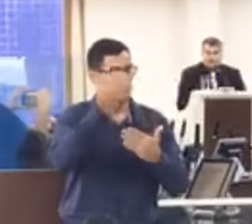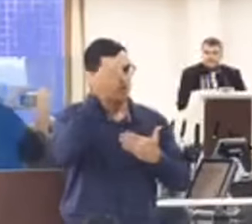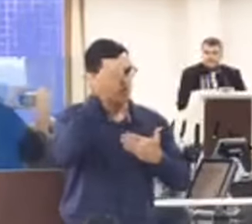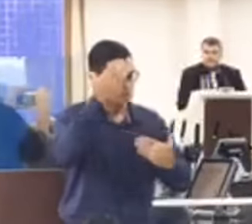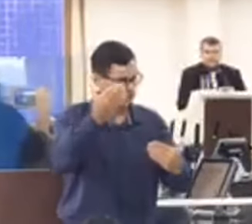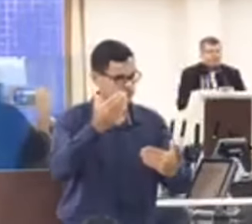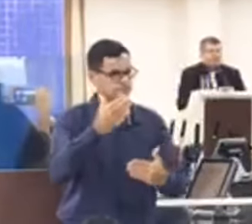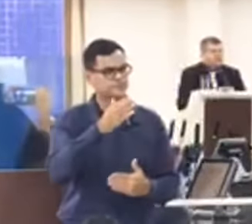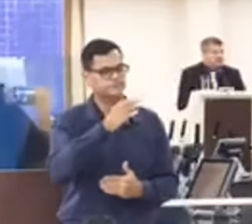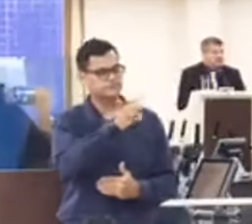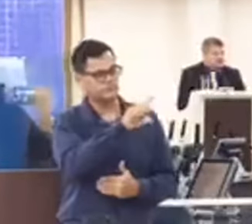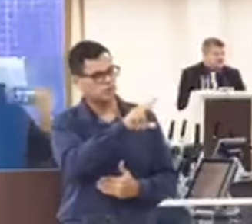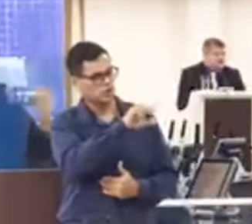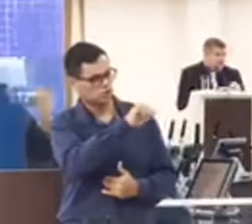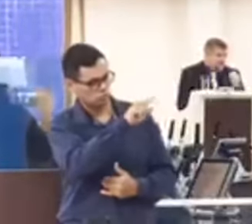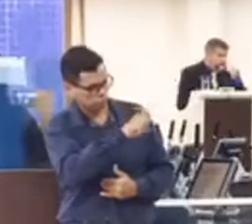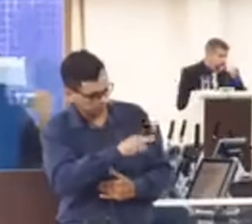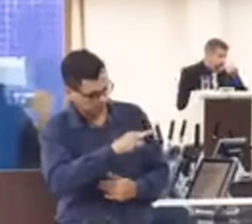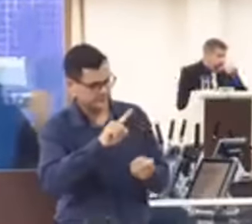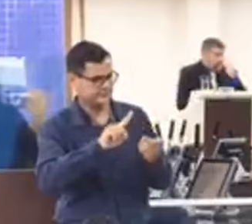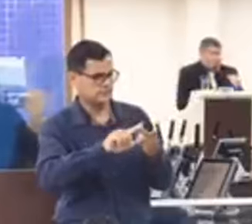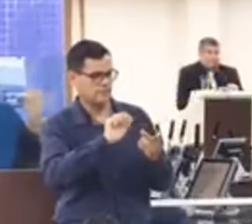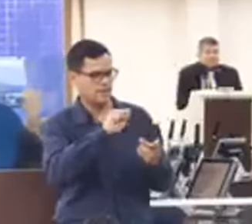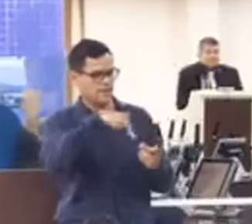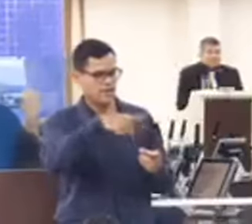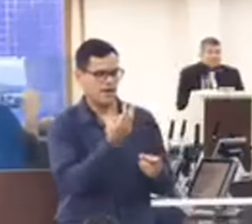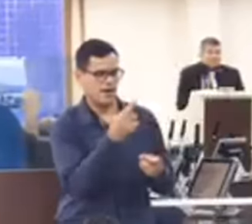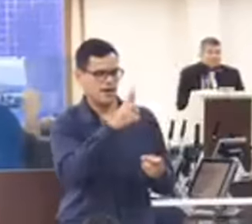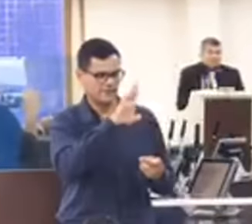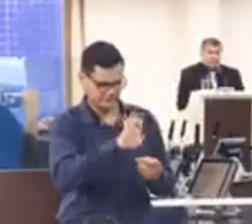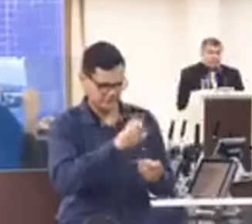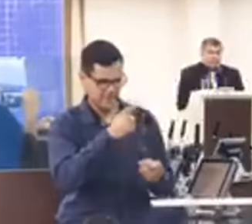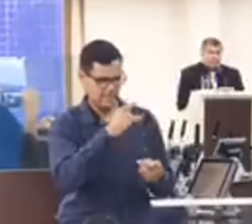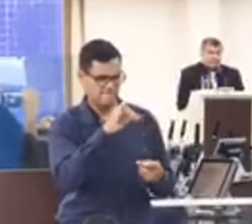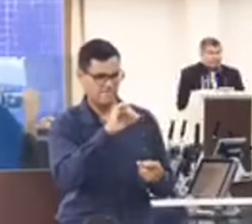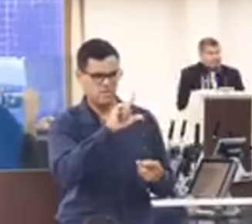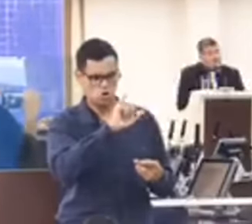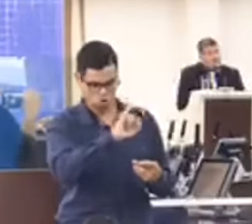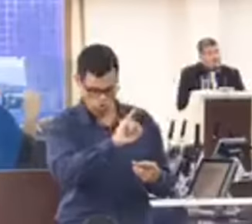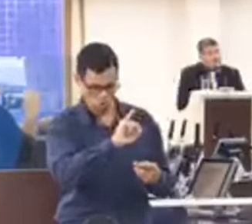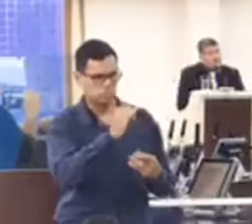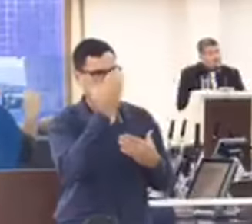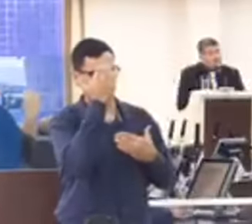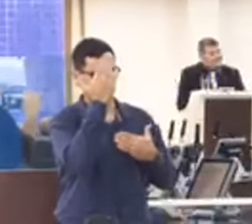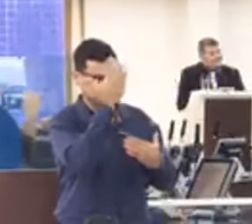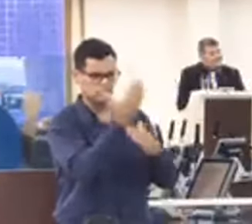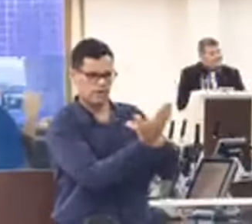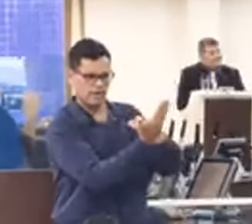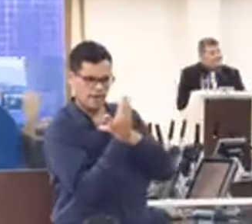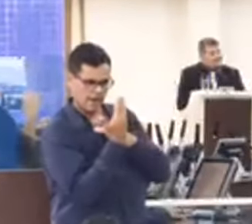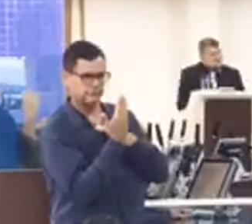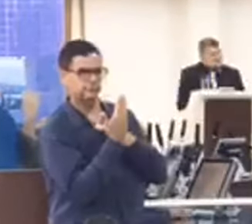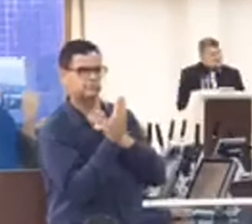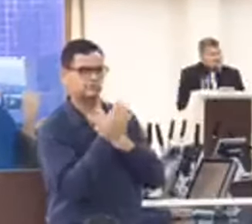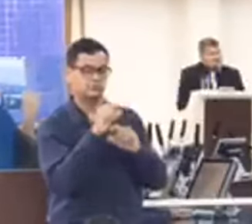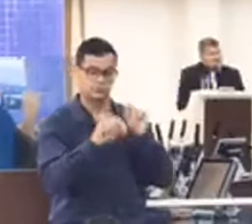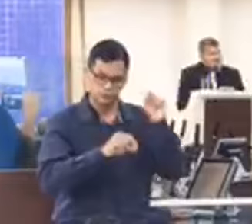Luiz Fernando, em nome do André Pioli, que nos ajudou muito também a